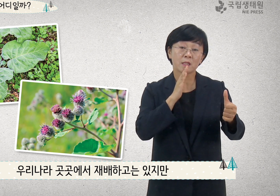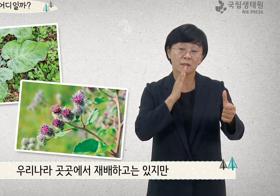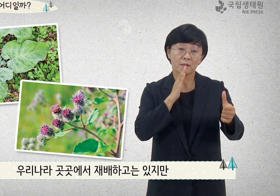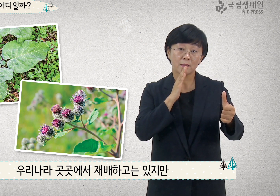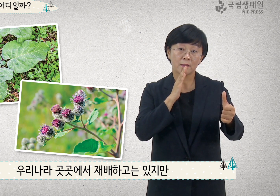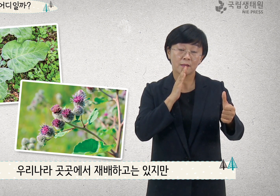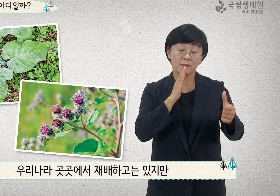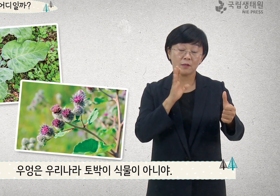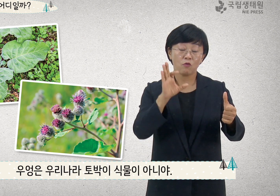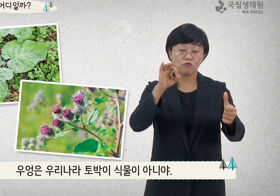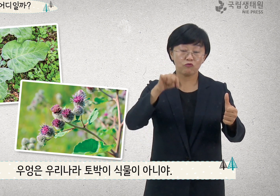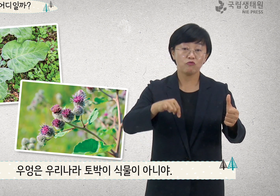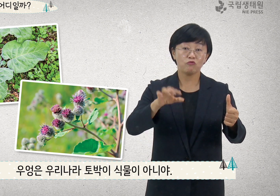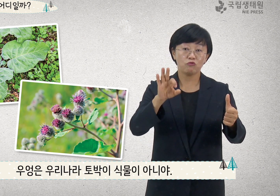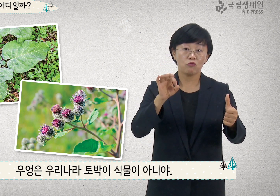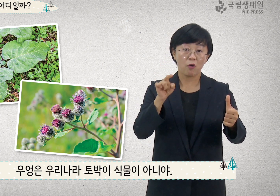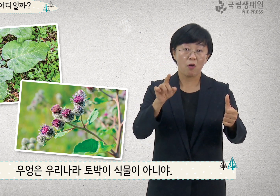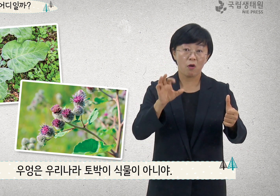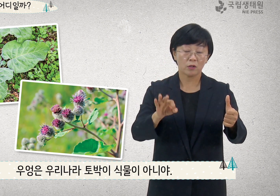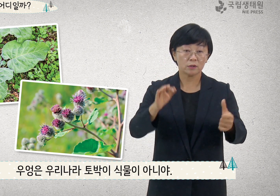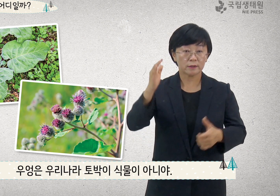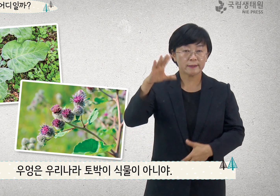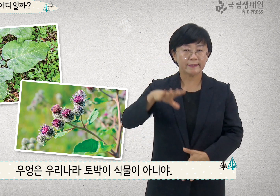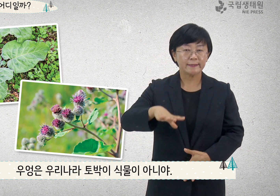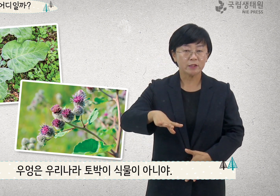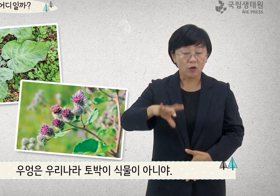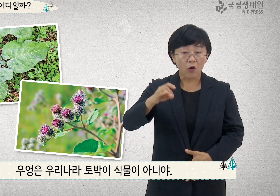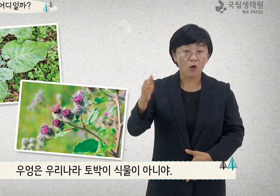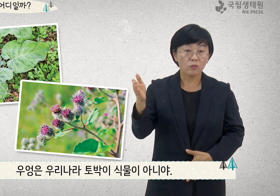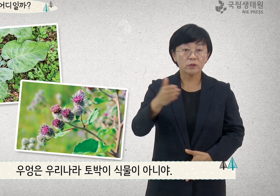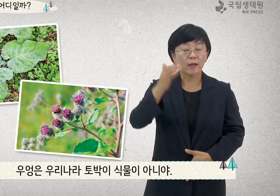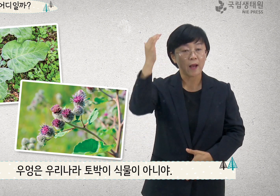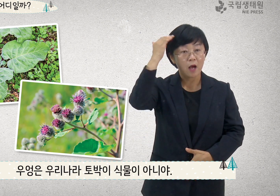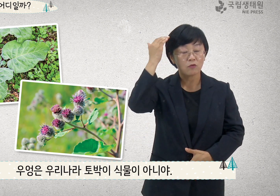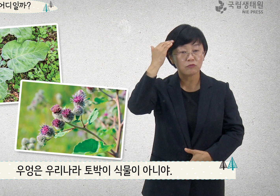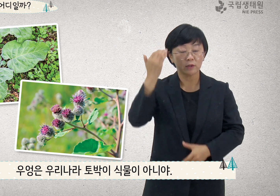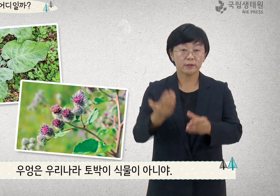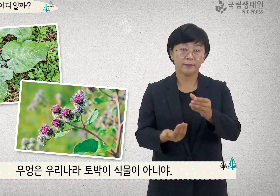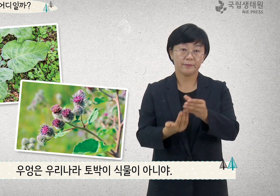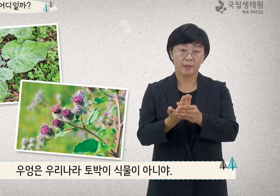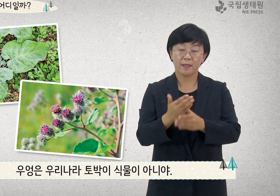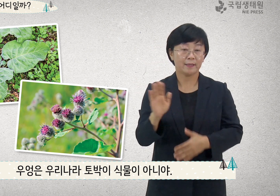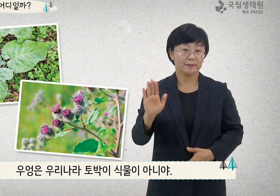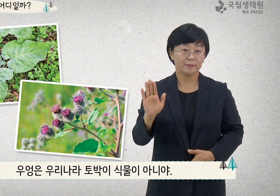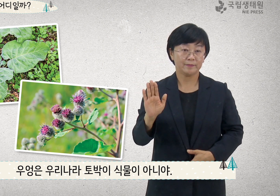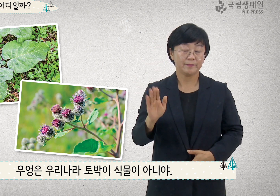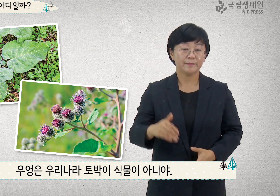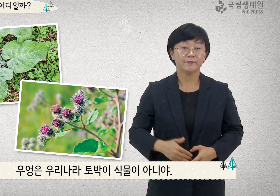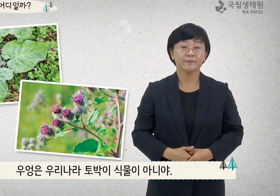있지만 우엉은 우리나라 토박이 식물이 아니야.